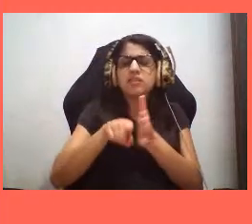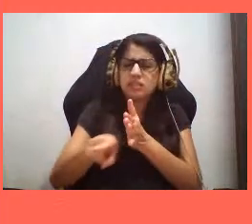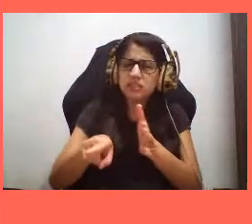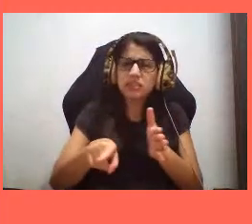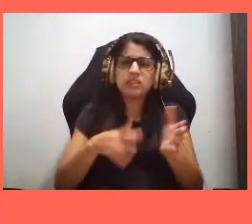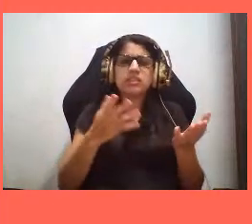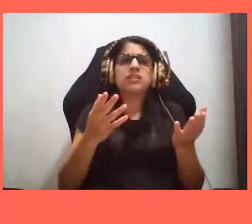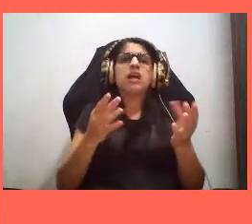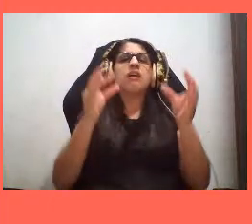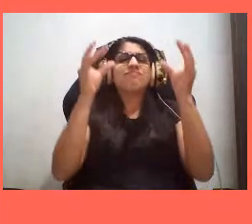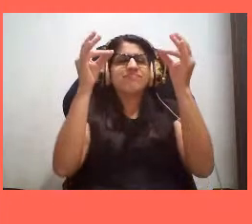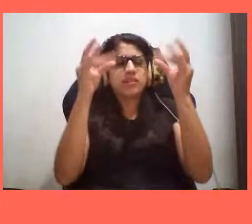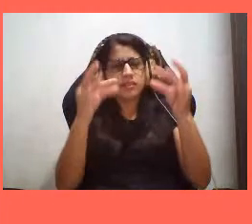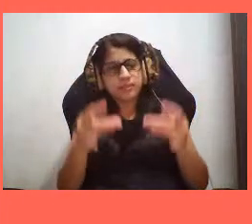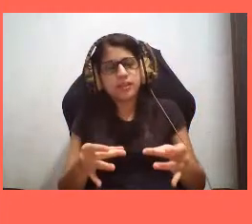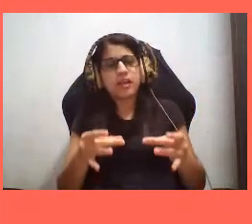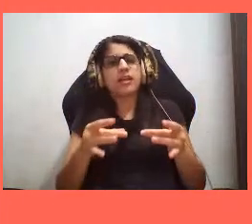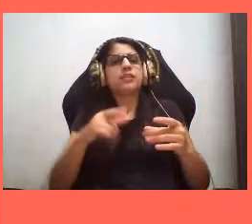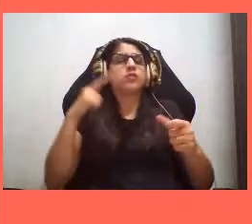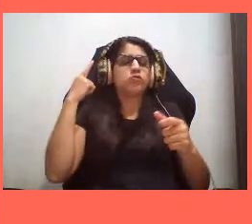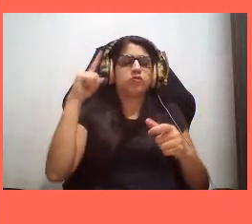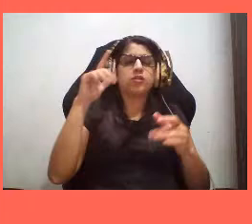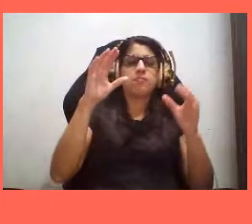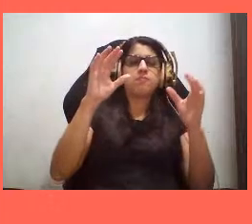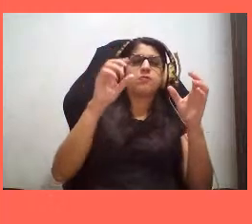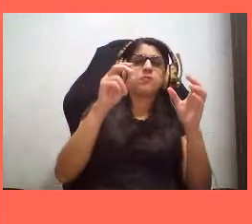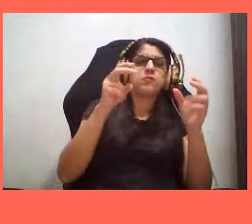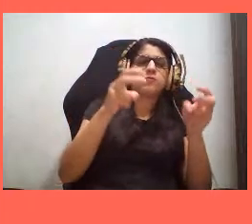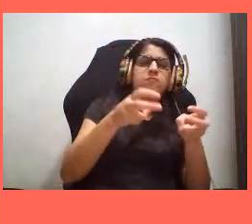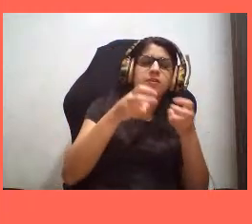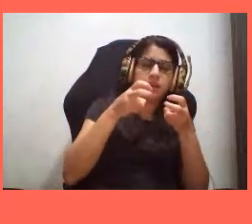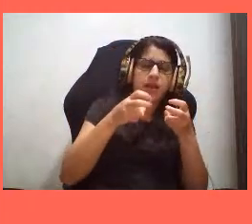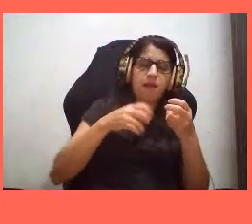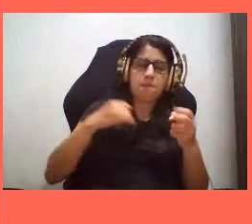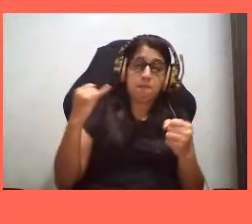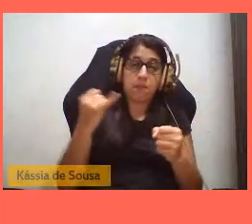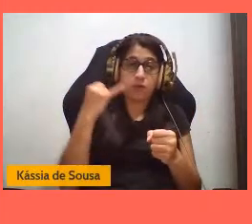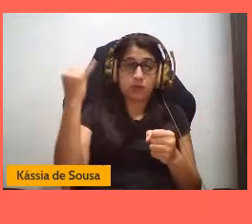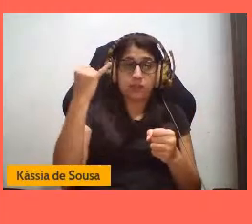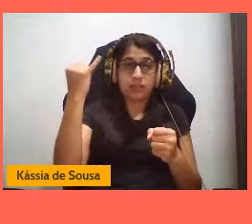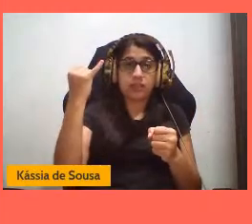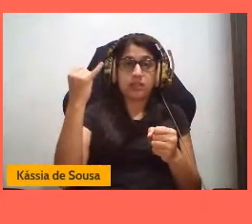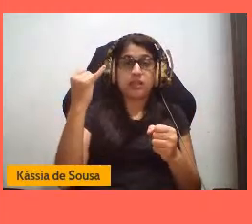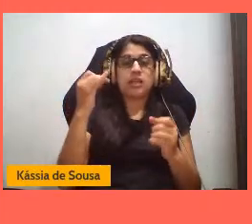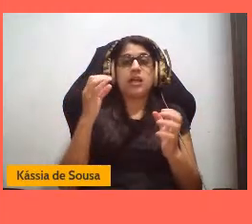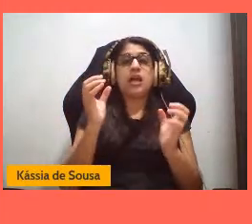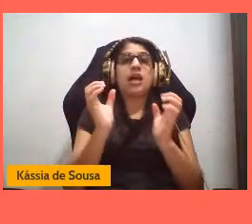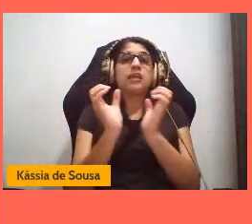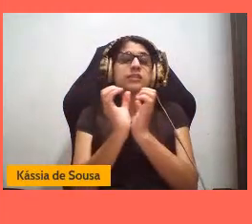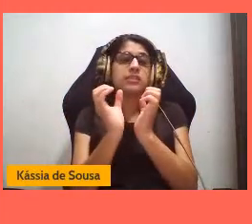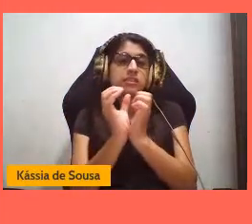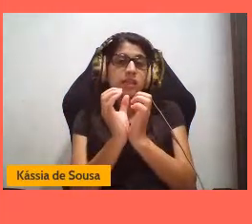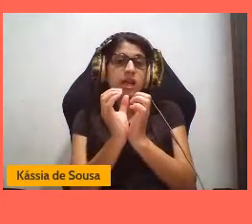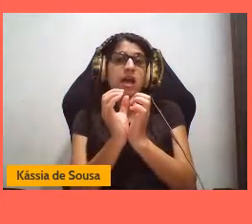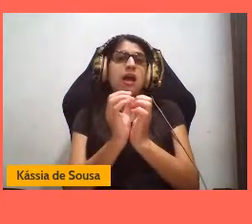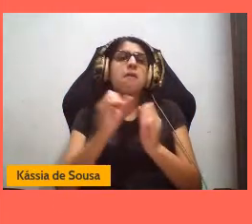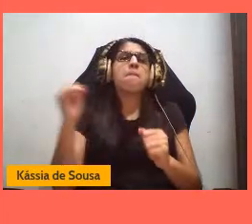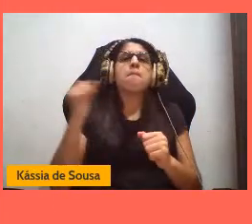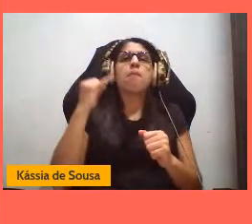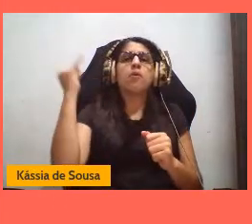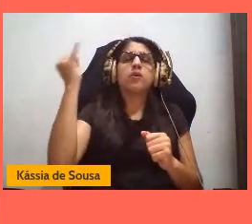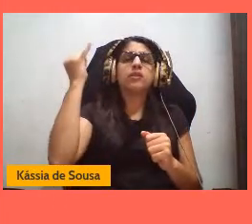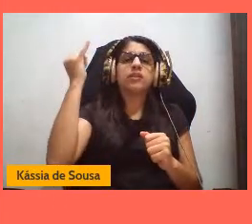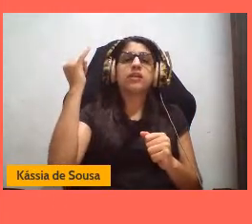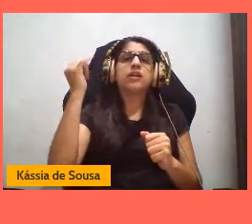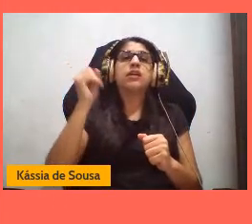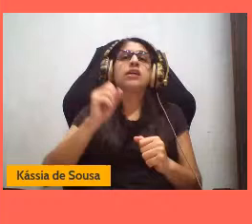conseguiram verificar, né? A importância da assessoria, a importância da gestão. A